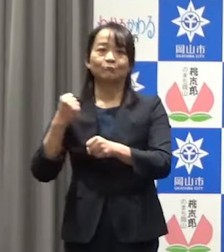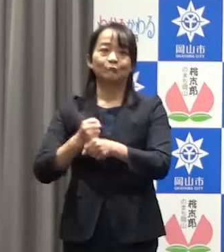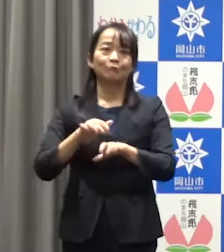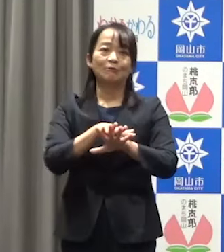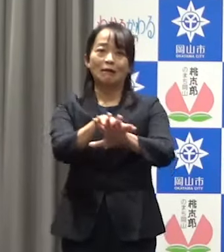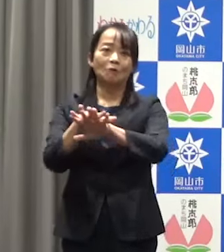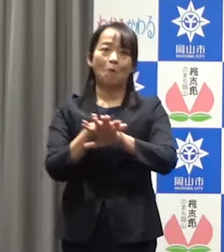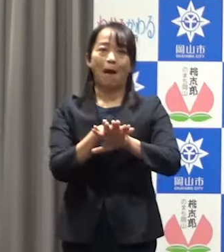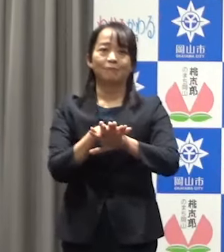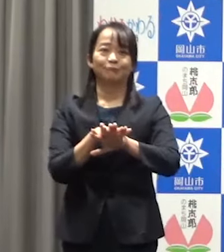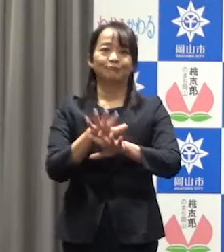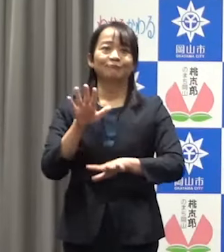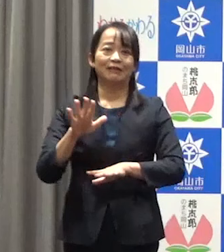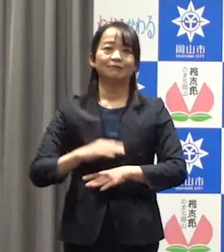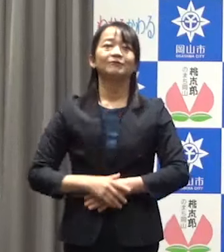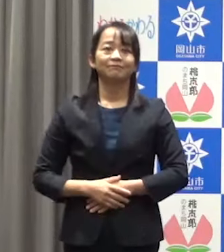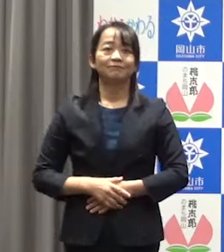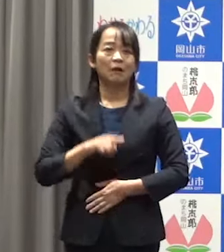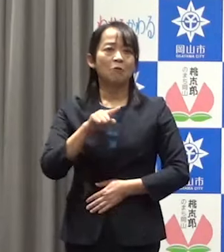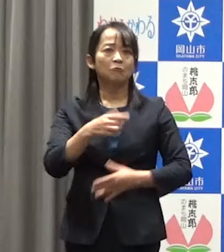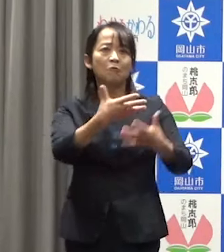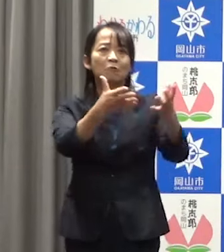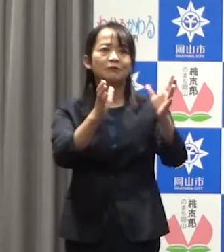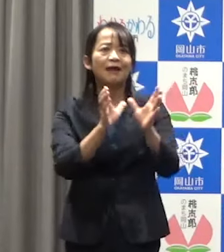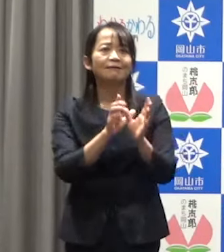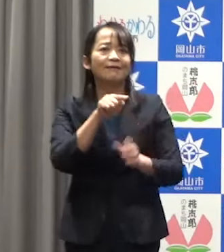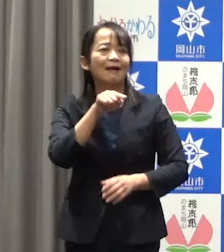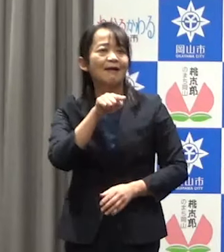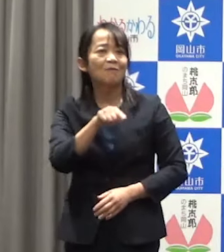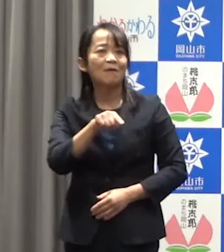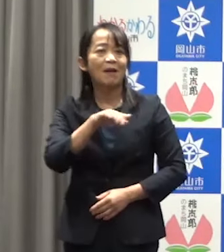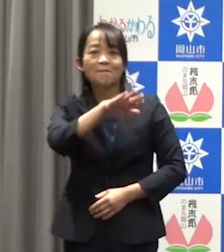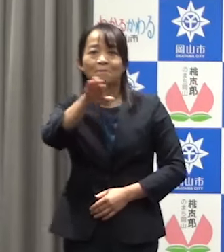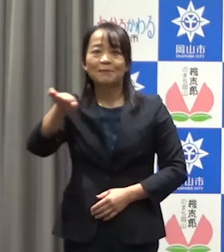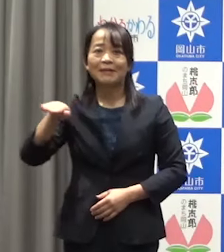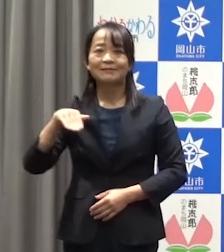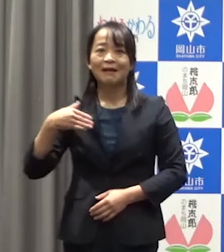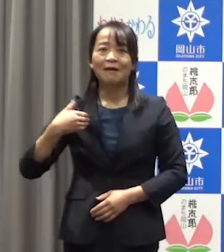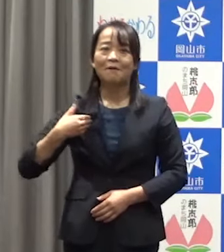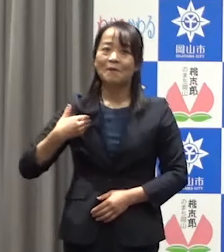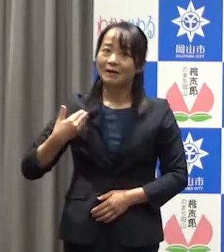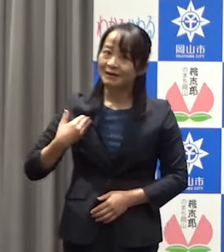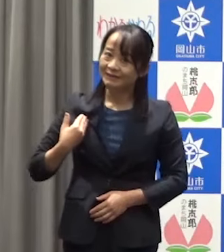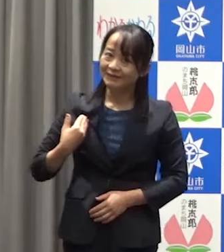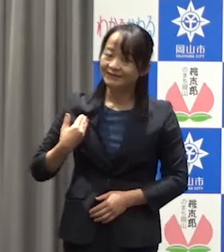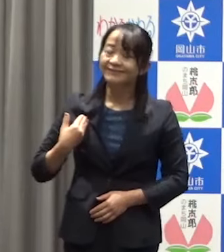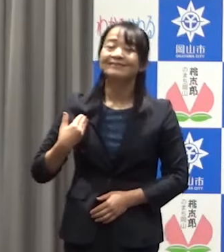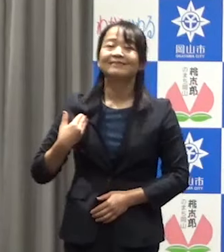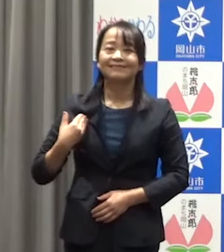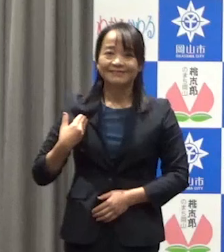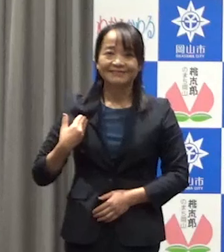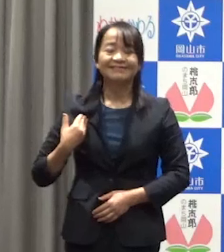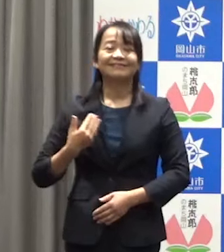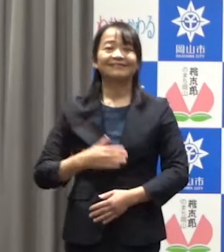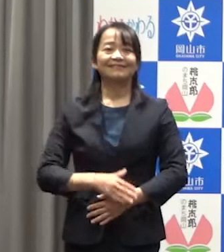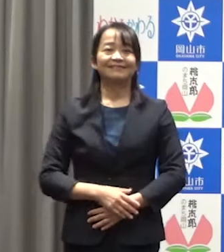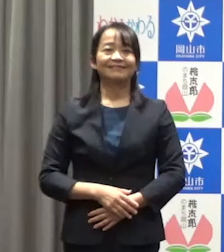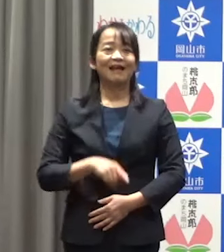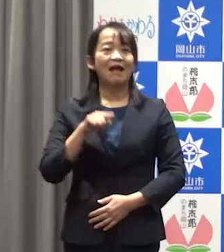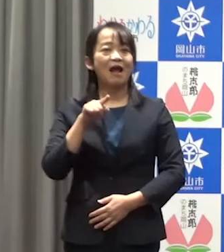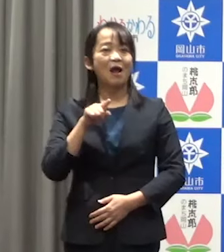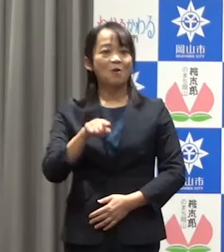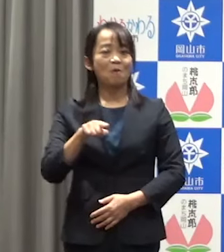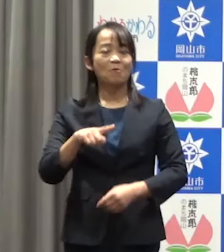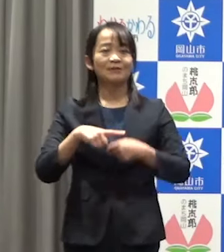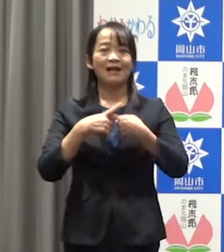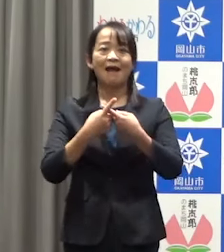なぜこういうチャンピオンメイヤーズ、あまり皆さん方も ご存じない方が多いんではないかと思いますけれども、ここに加